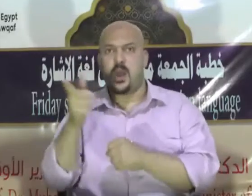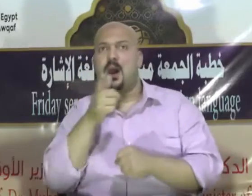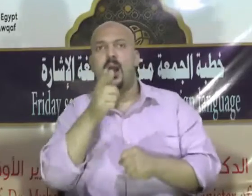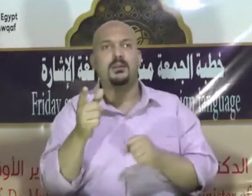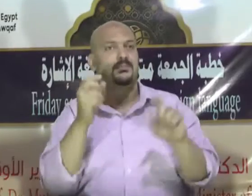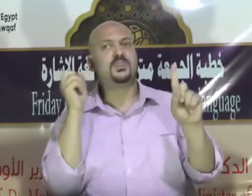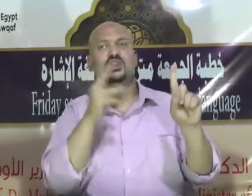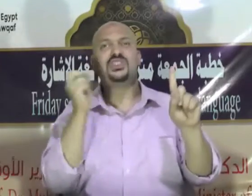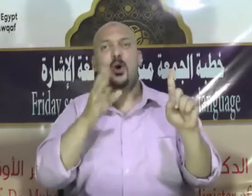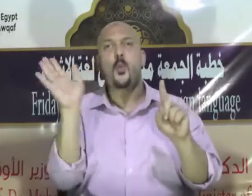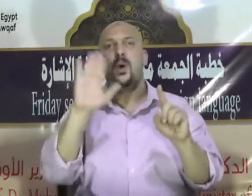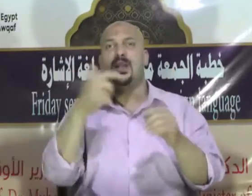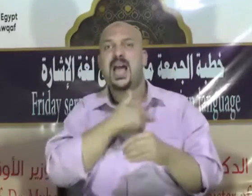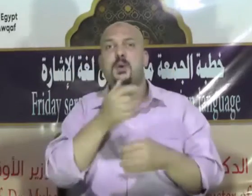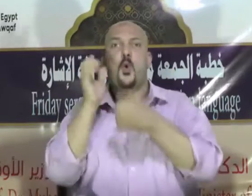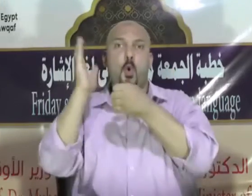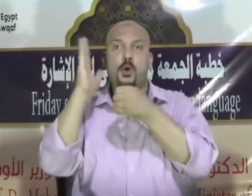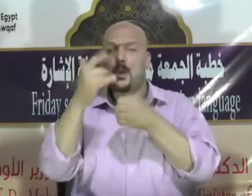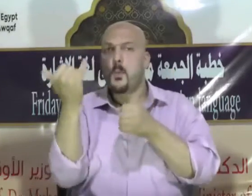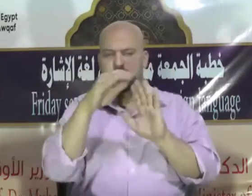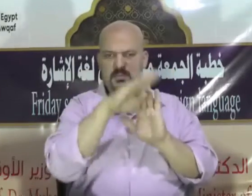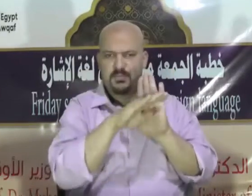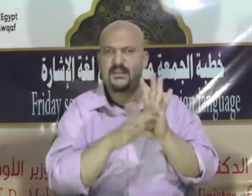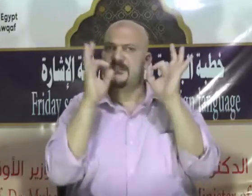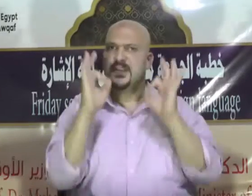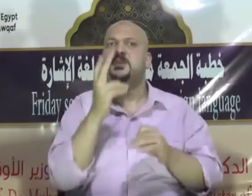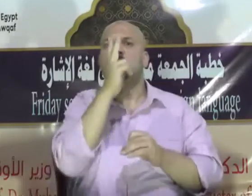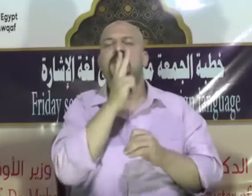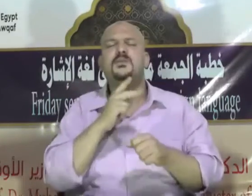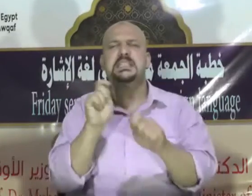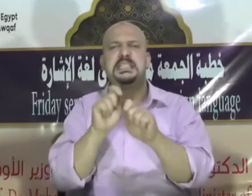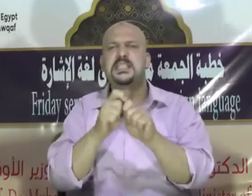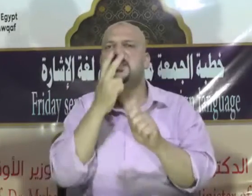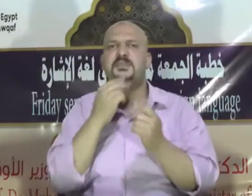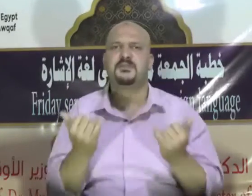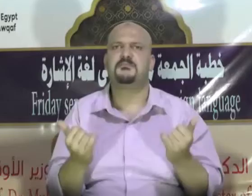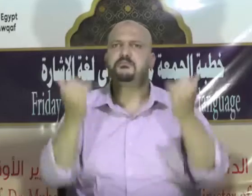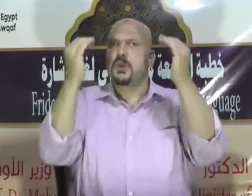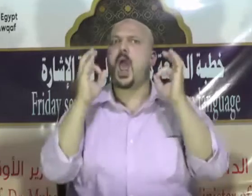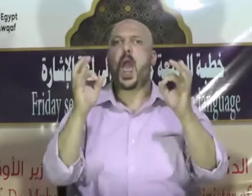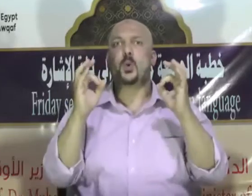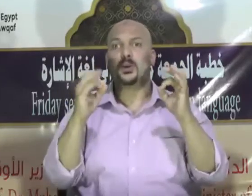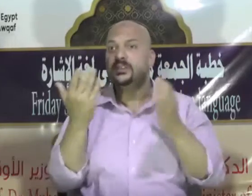السامية والتعاليم الإيمانية الراقية، حتى تستقر الأمم